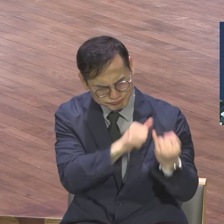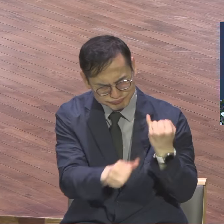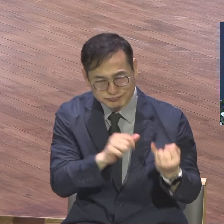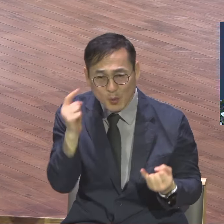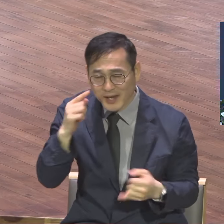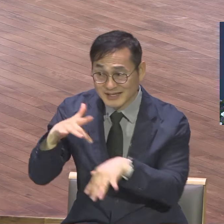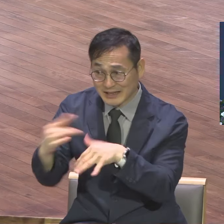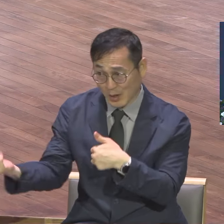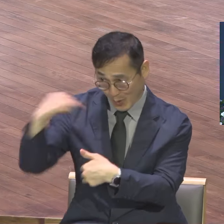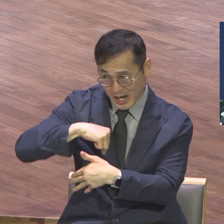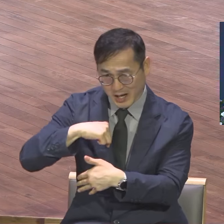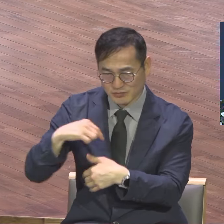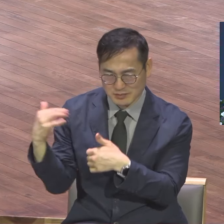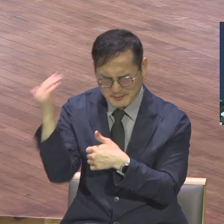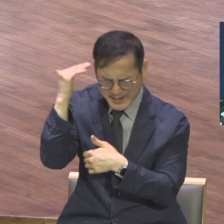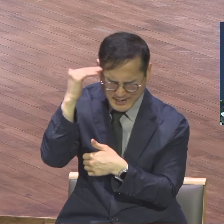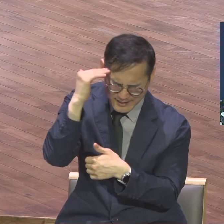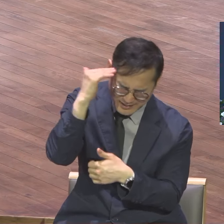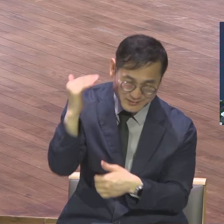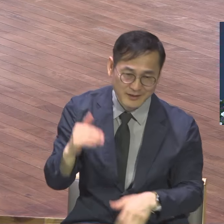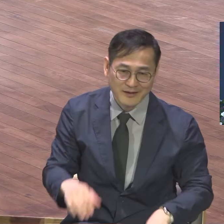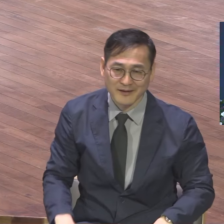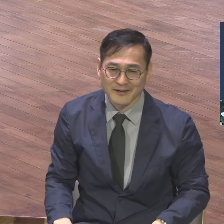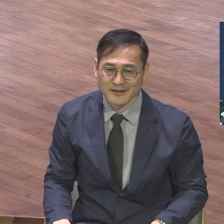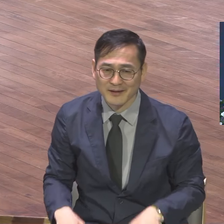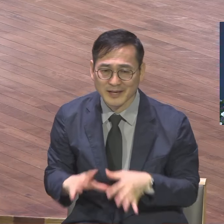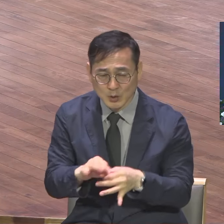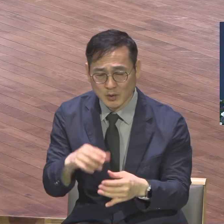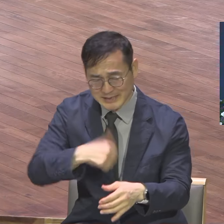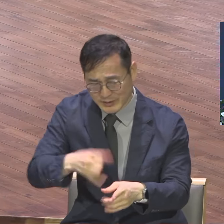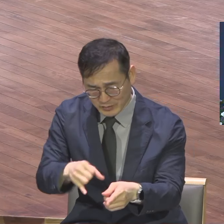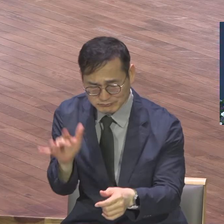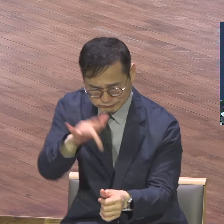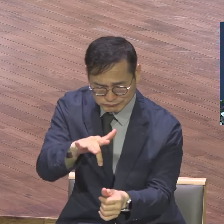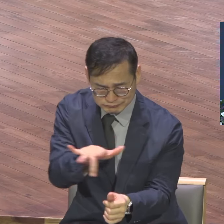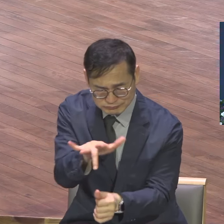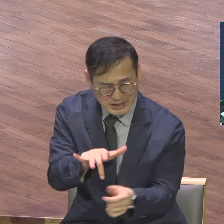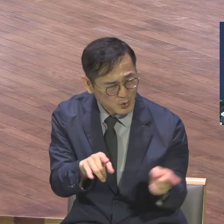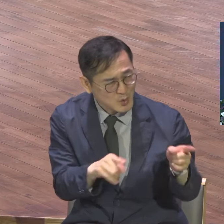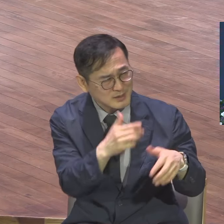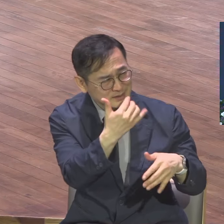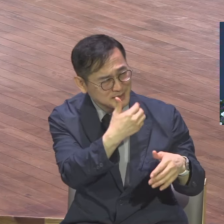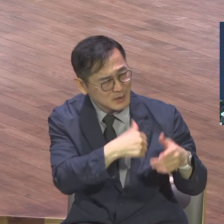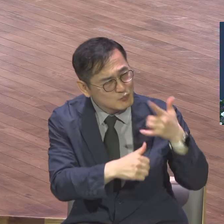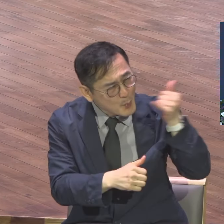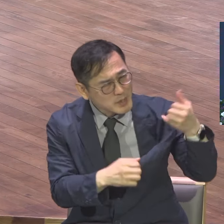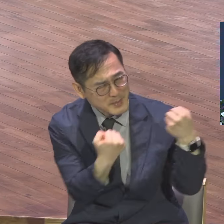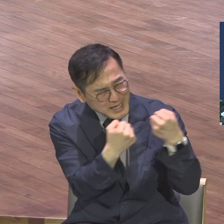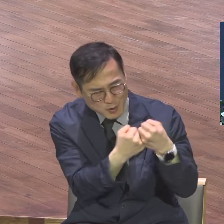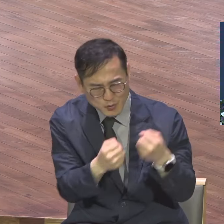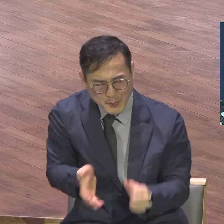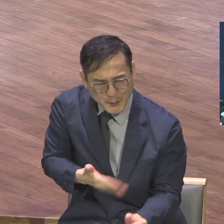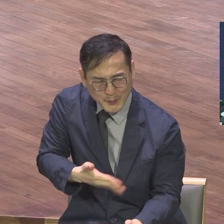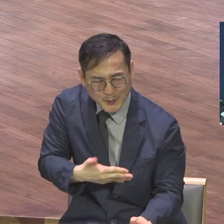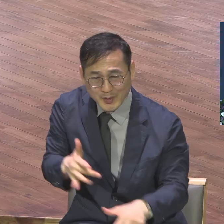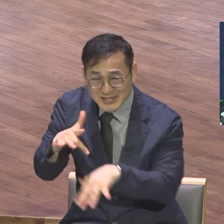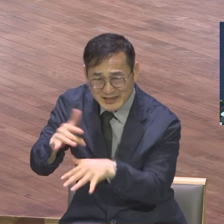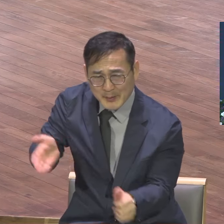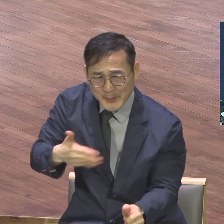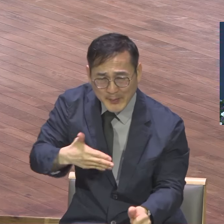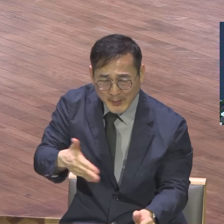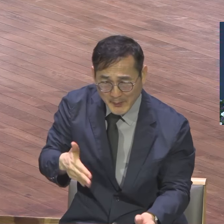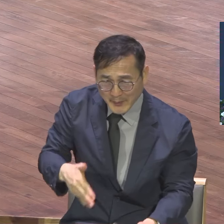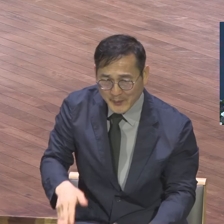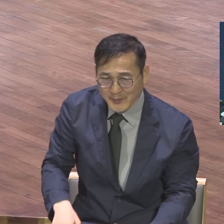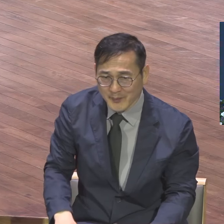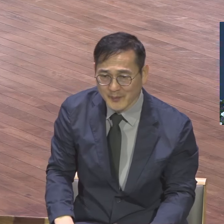만들고 은혜 받지 못하도록 만들고 계속해서 자식 속에 들어와서 부모에게 불신하게 만들고 계속해서 싸우게 만들고 불안을 만드는 것이